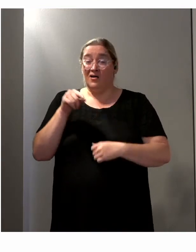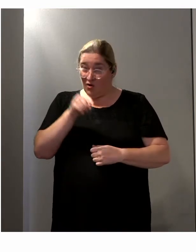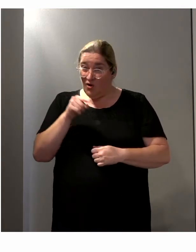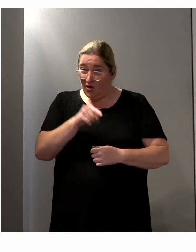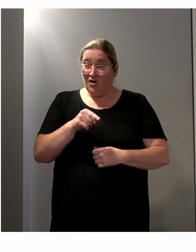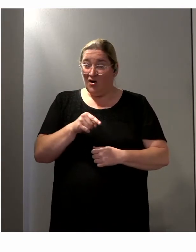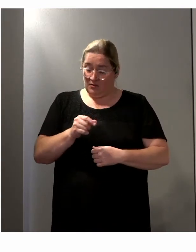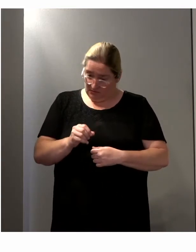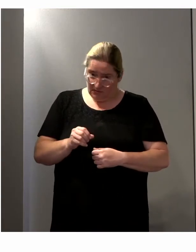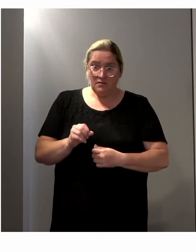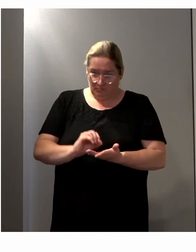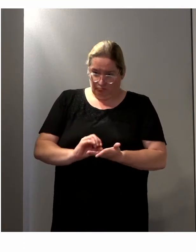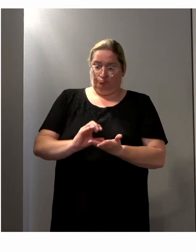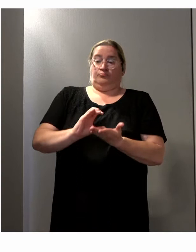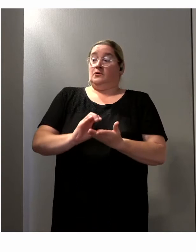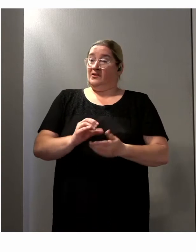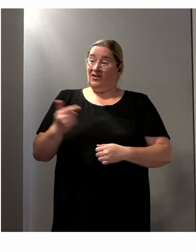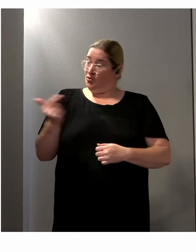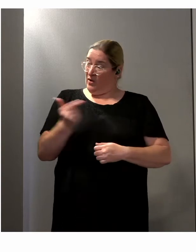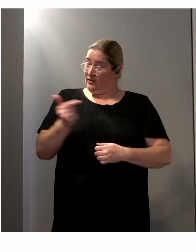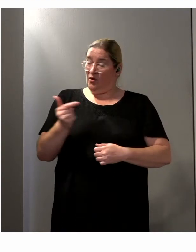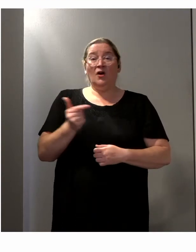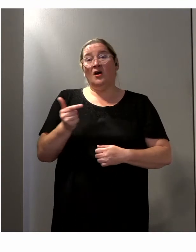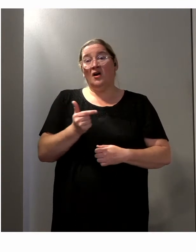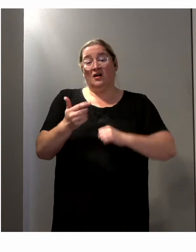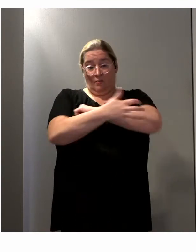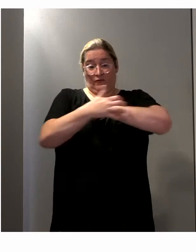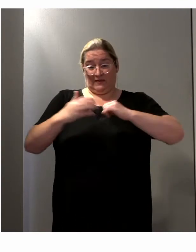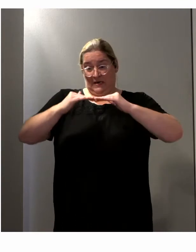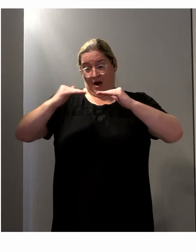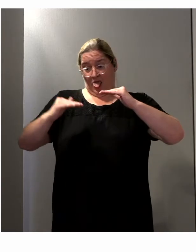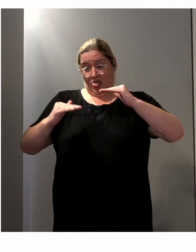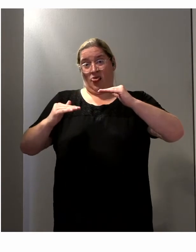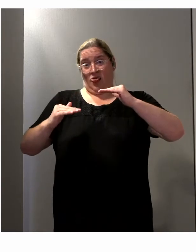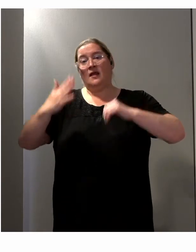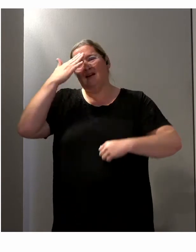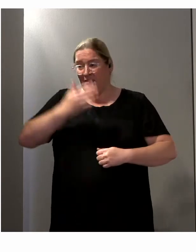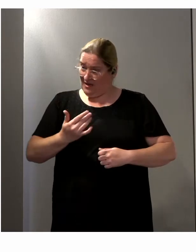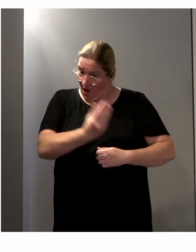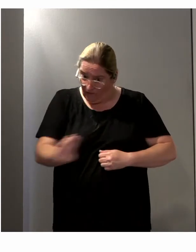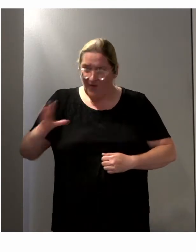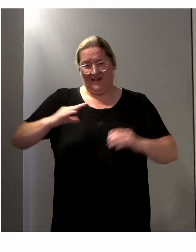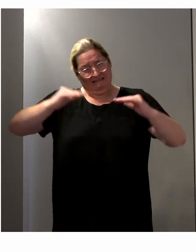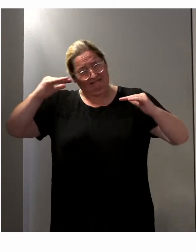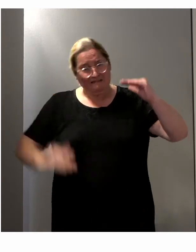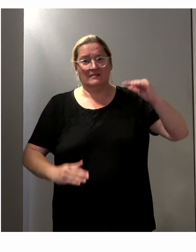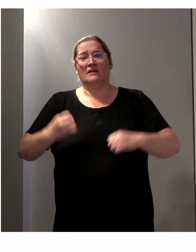de revenus qui les font passer tous les deux en dessous du seuil de pauvreté, et c'est encore plus le cas s'ils ont des enfants.